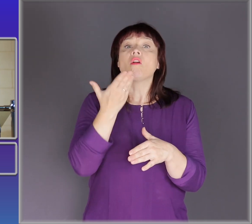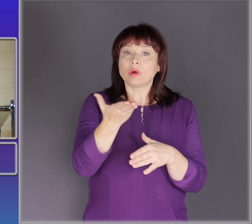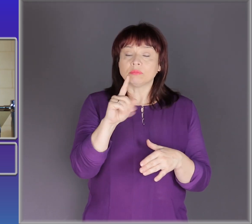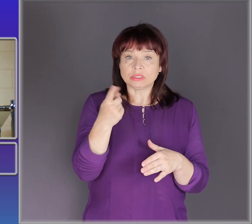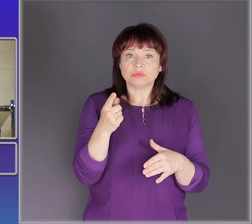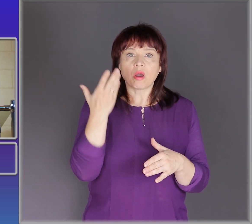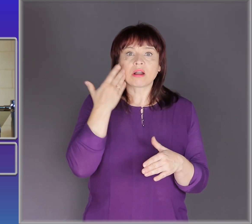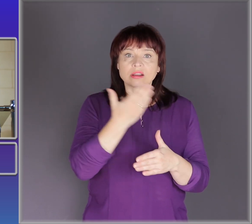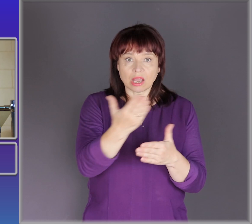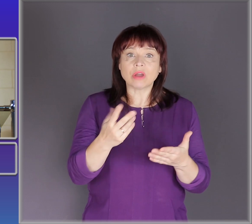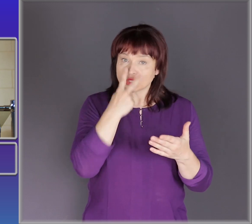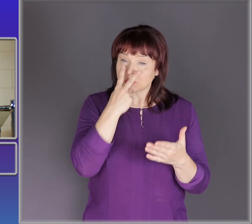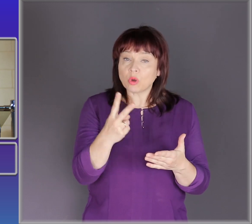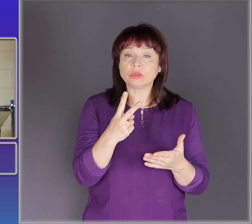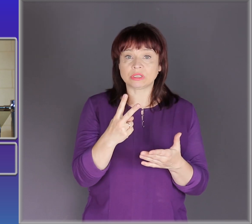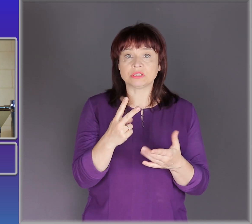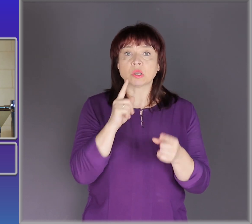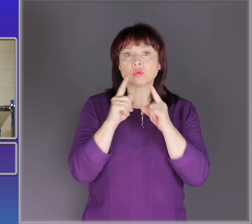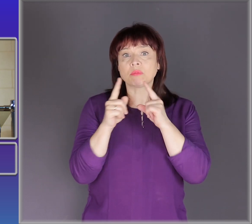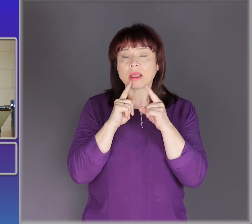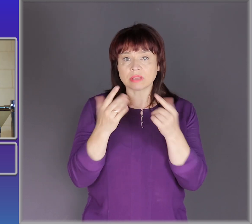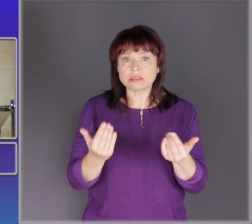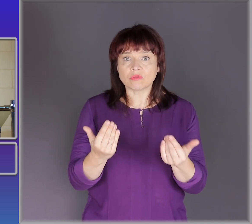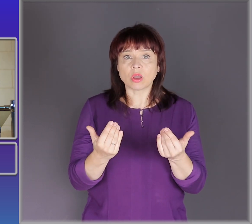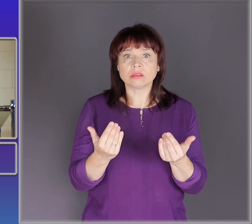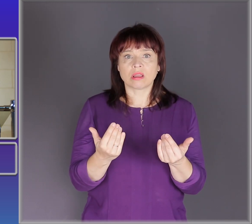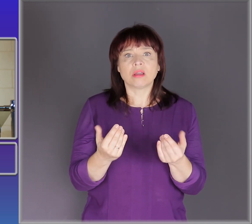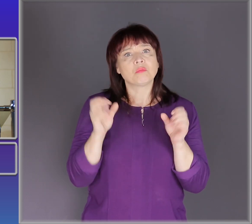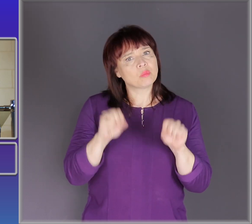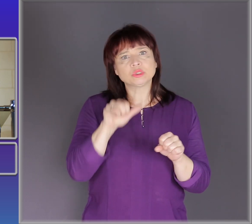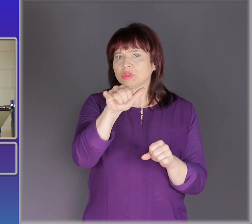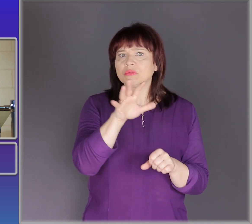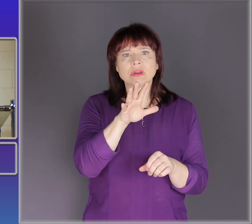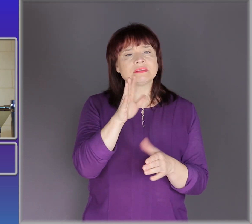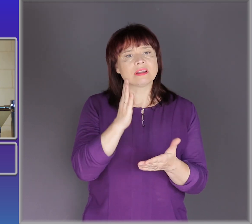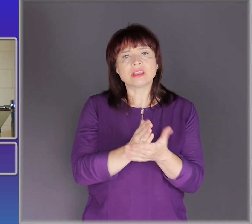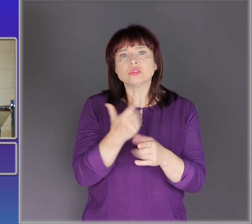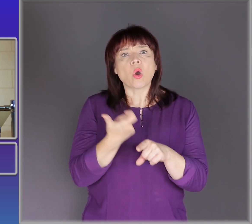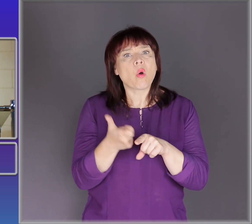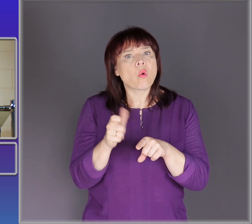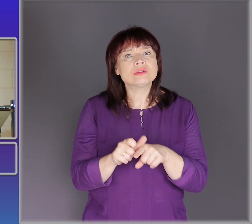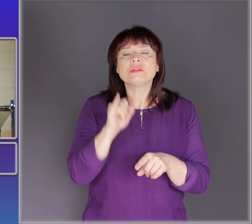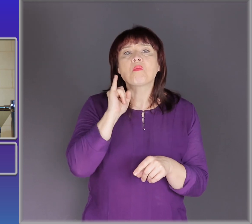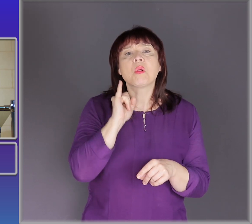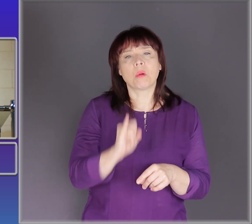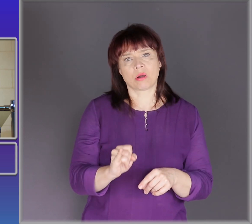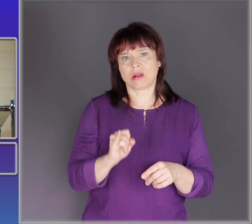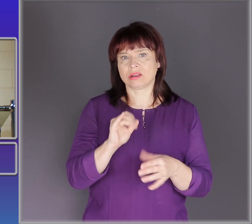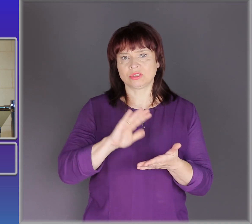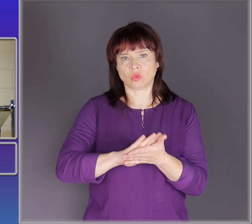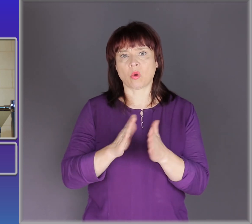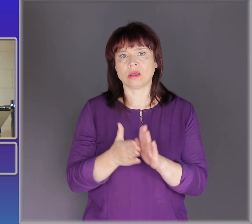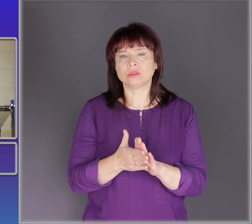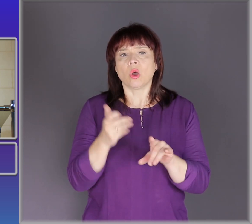смотрите это служение я допускаю что у вас может быть очень плохая ситуация очень печально и